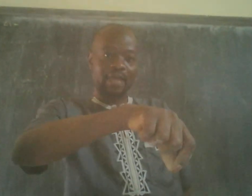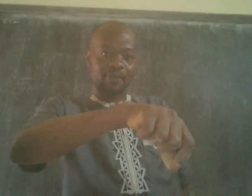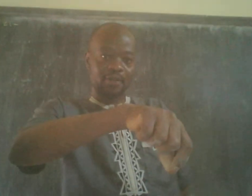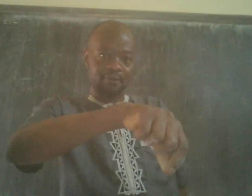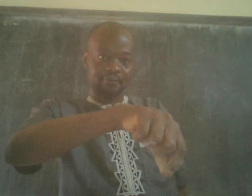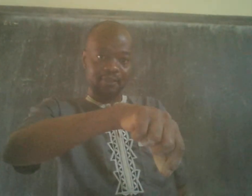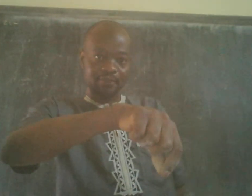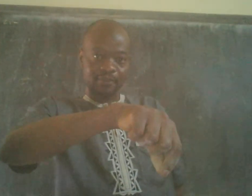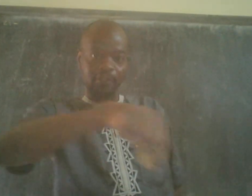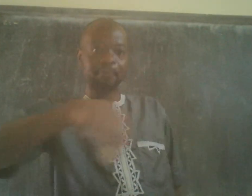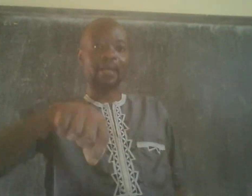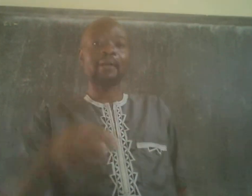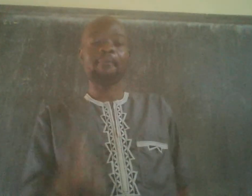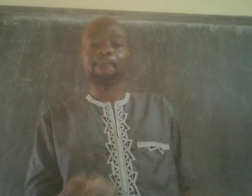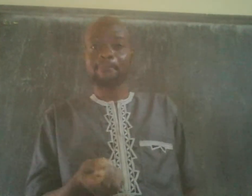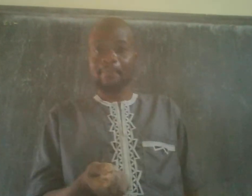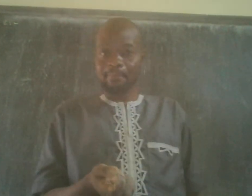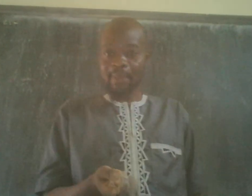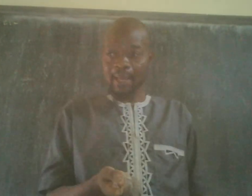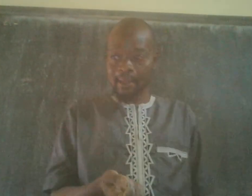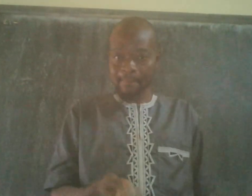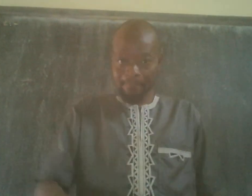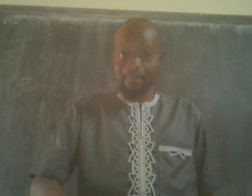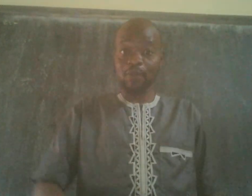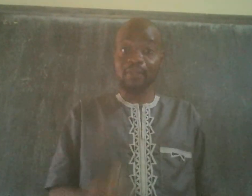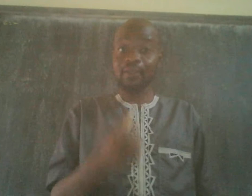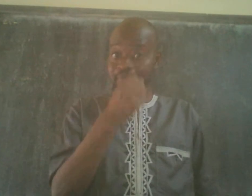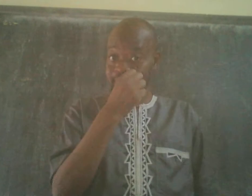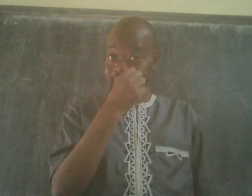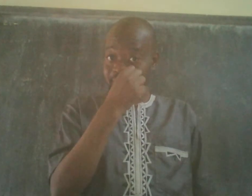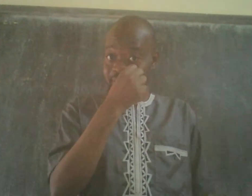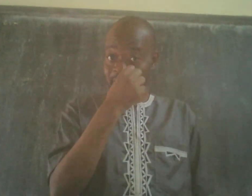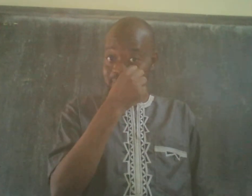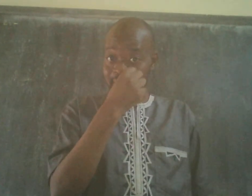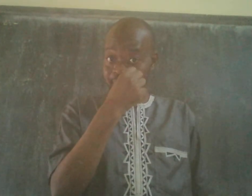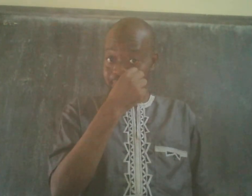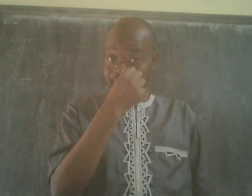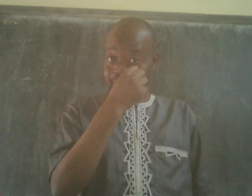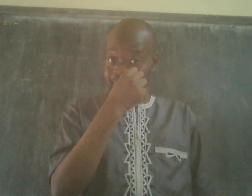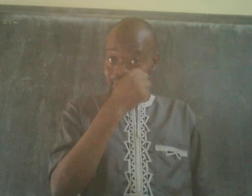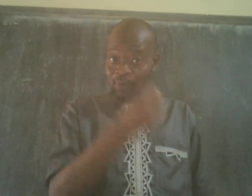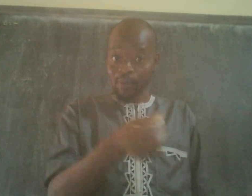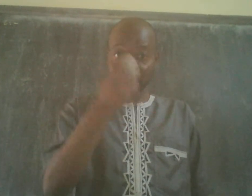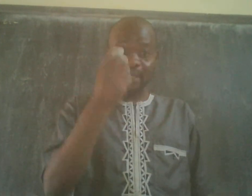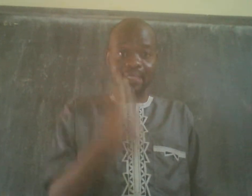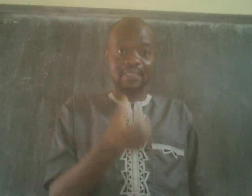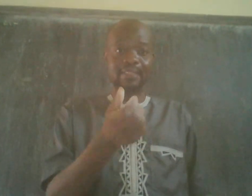Après que l'enfant sorte par le ventre, c'est comme ça. Or, si ça, le